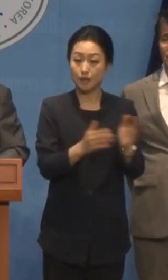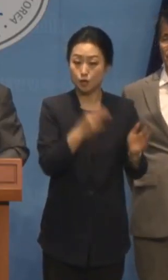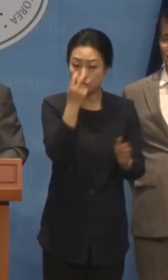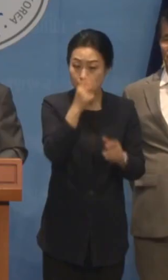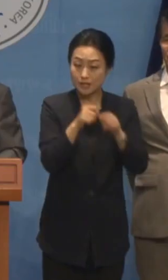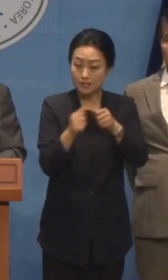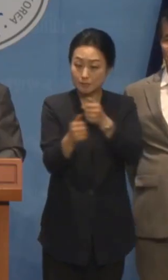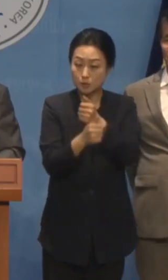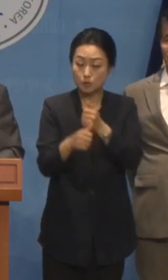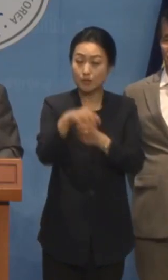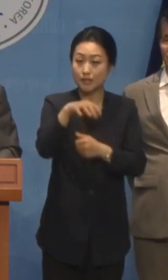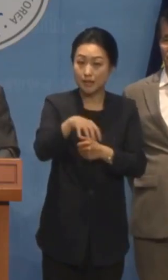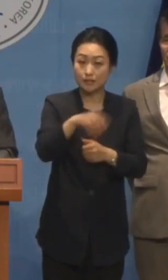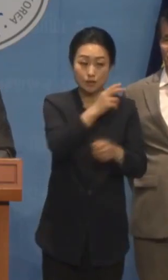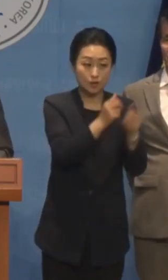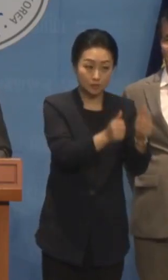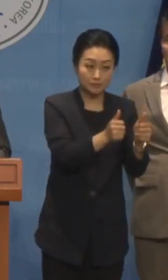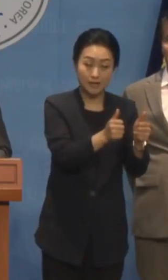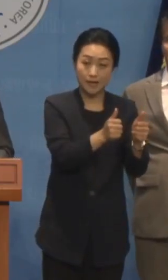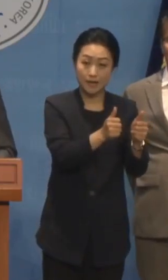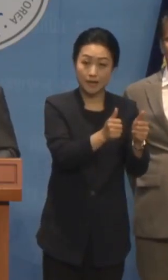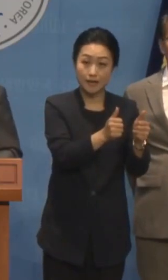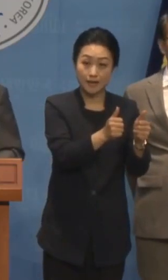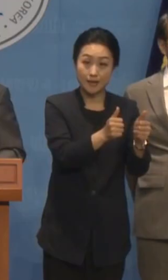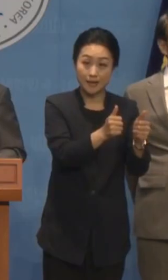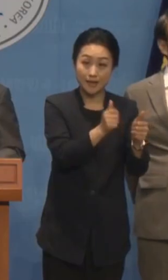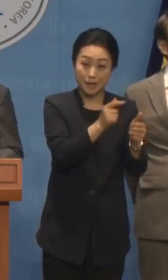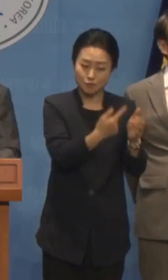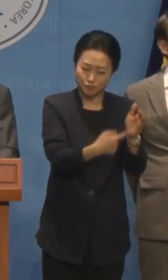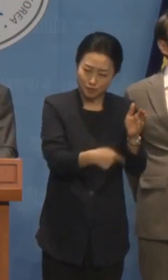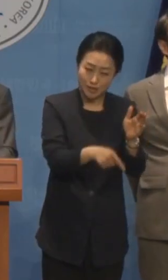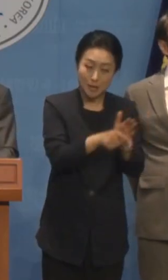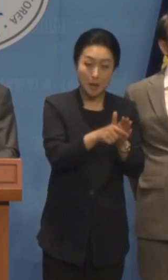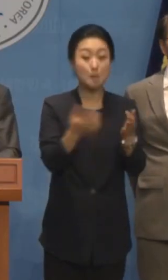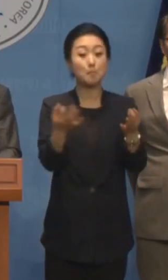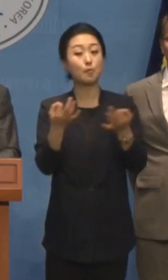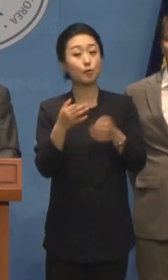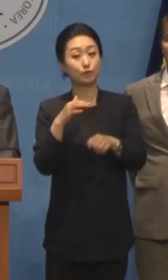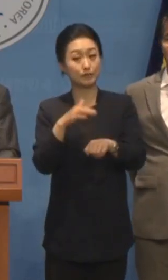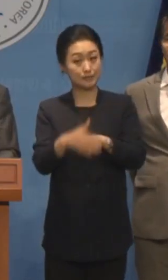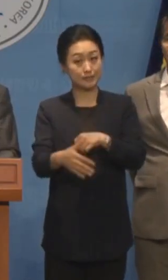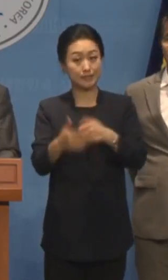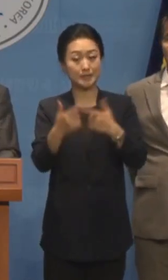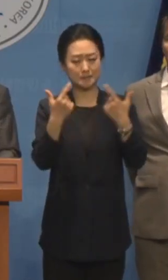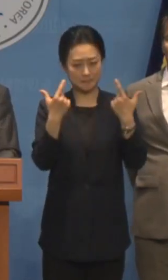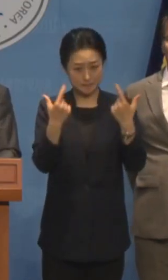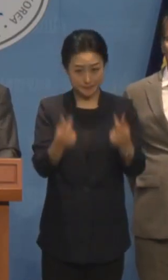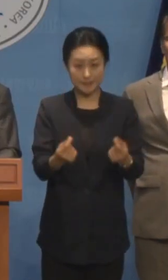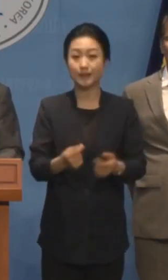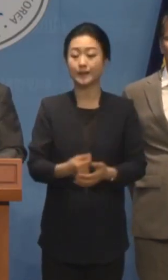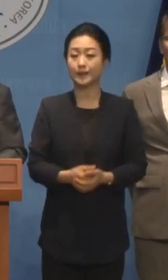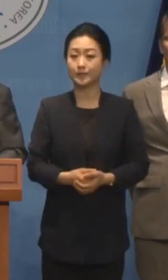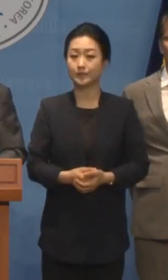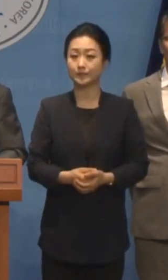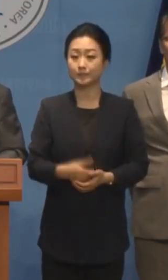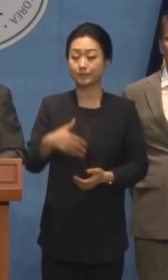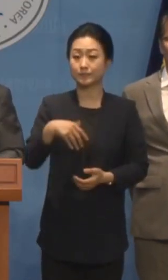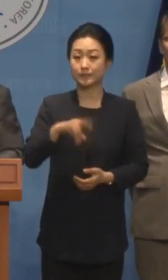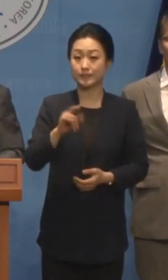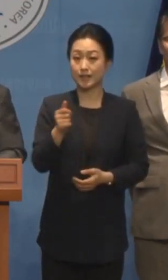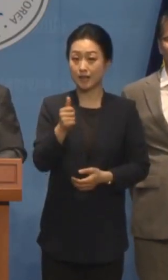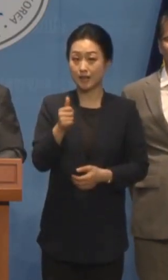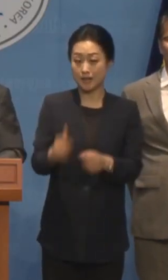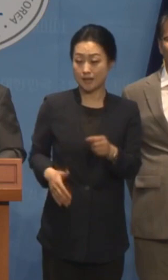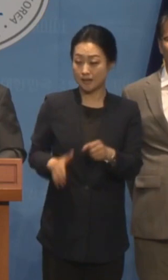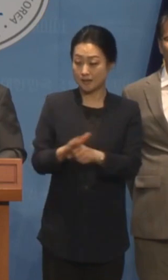무혐의 결론을 정당화하기 위한 보여주기식 쇼가 될 것임은 명약관야합니다.